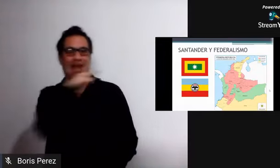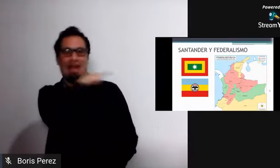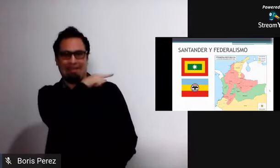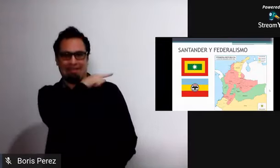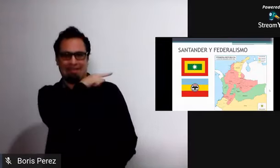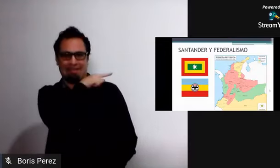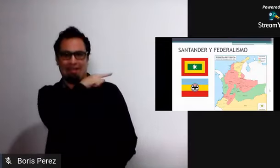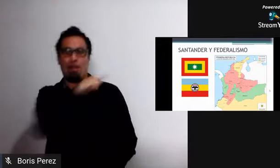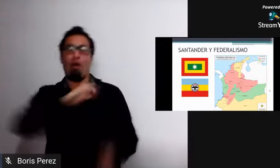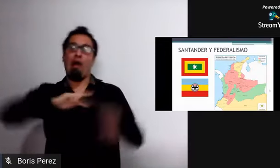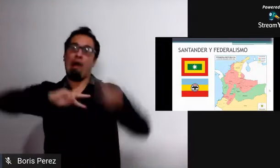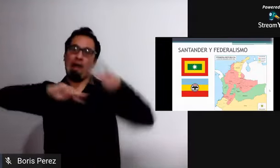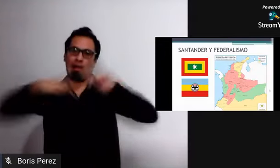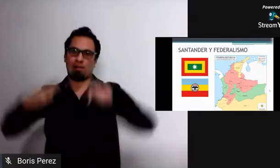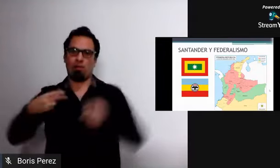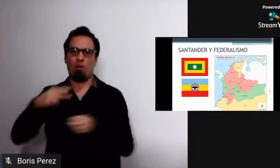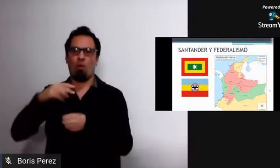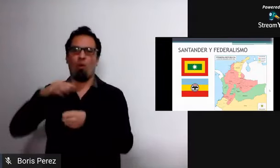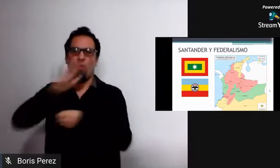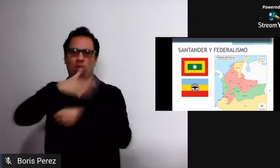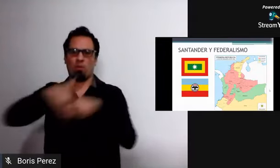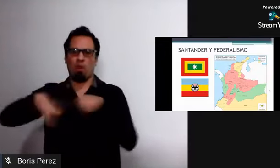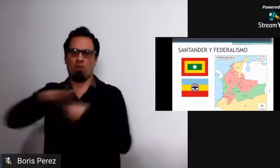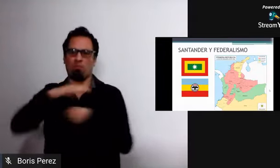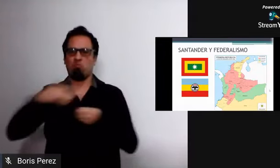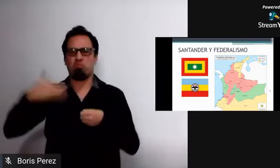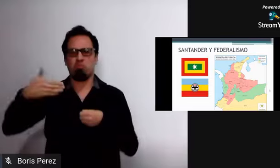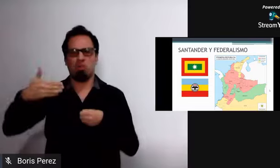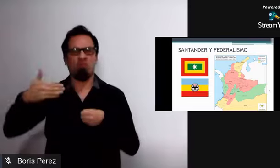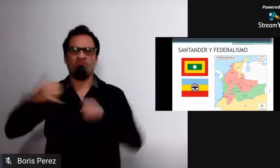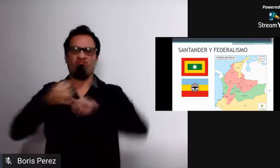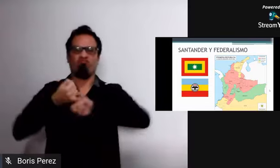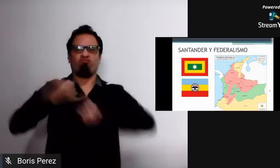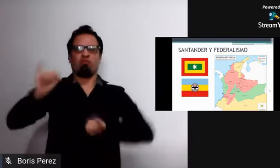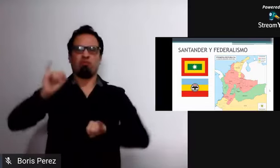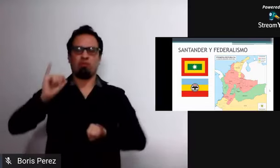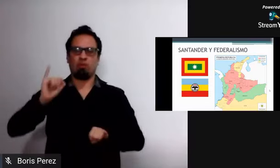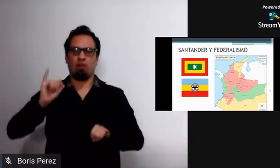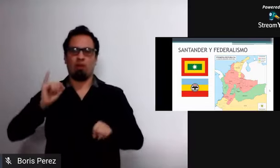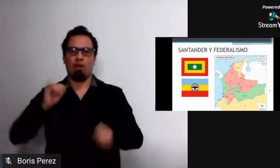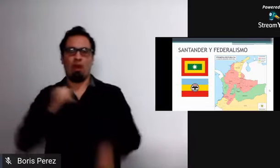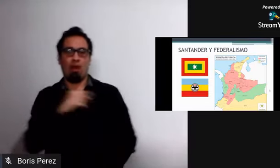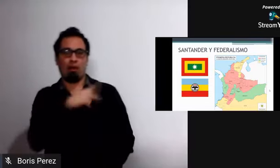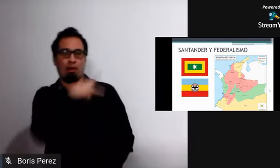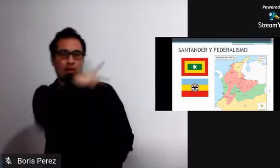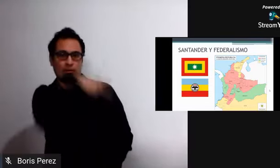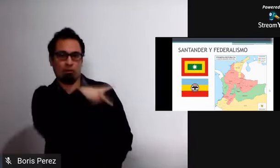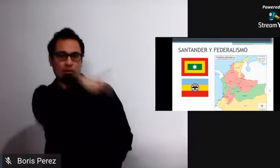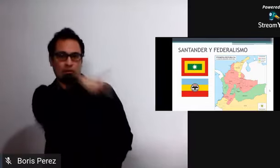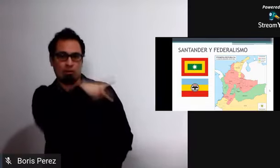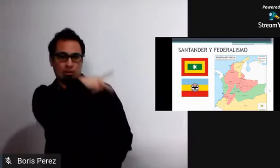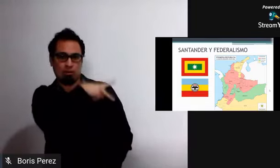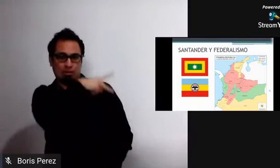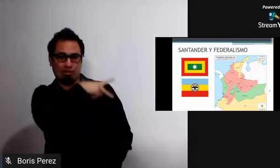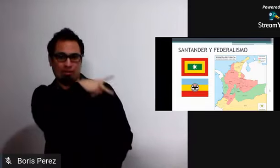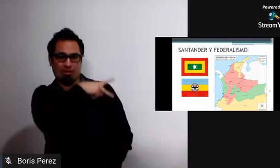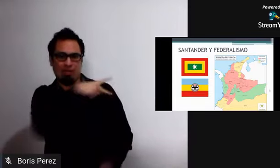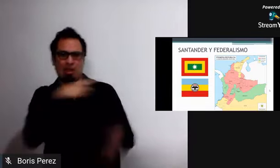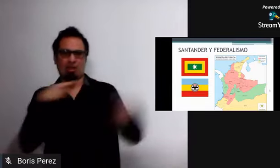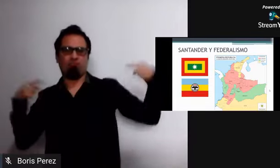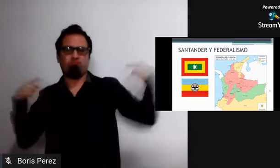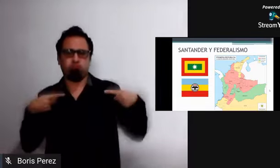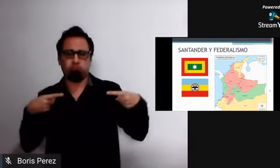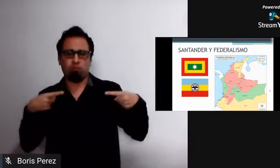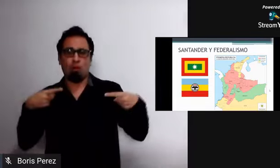inicialmente hacia la zona de Antioquia y Tunja fueron los primeros que iniciaron la rebelión en el interior del país, aquí en